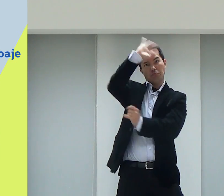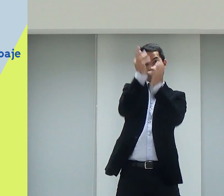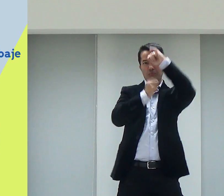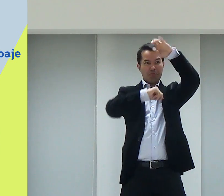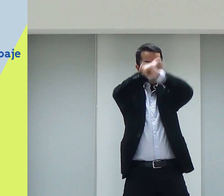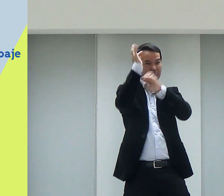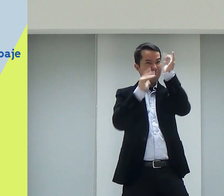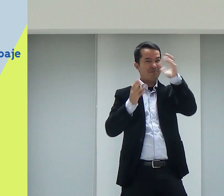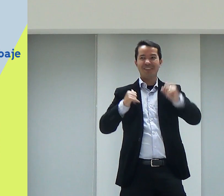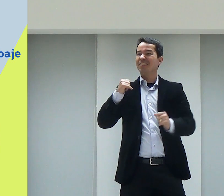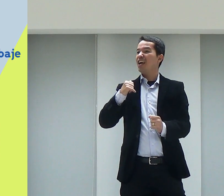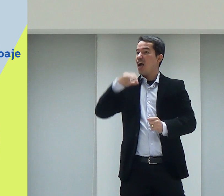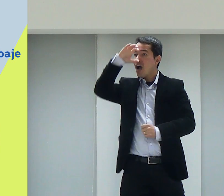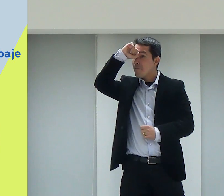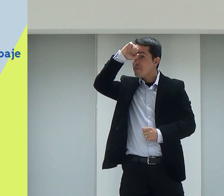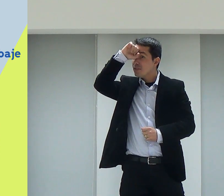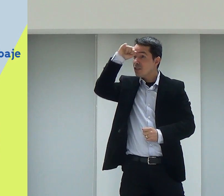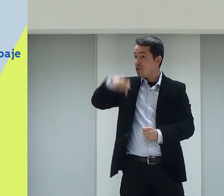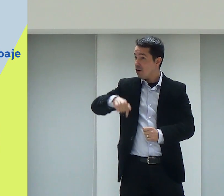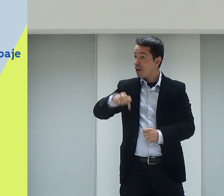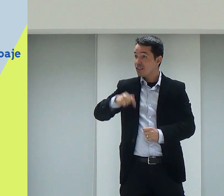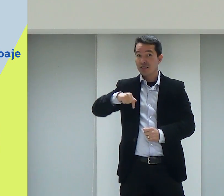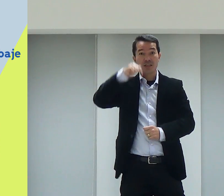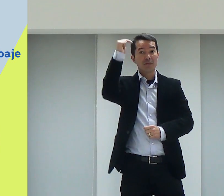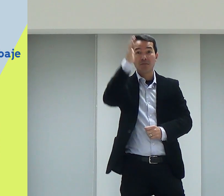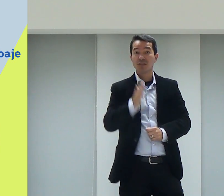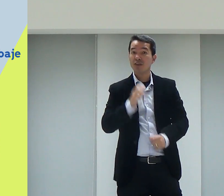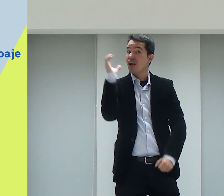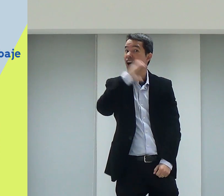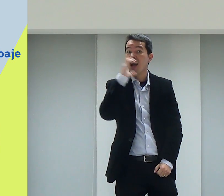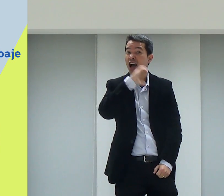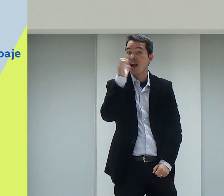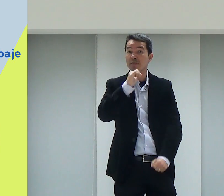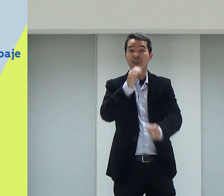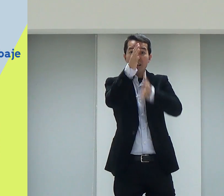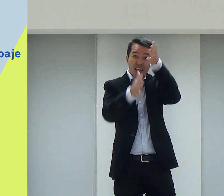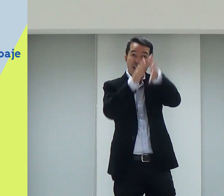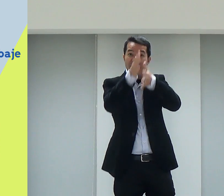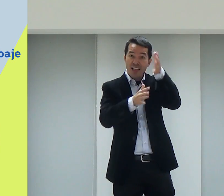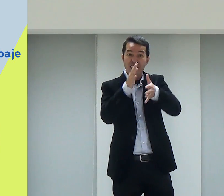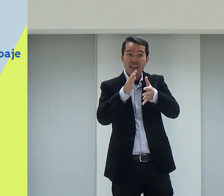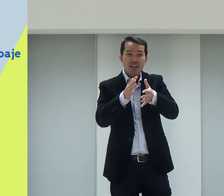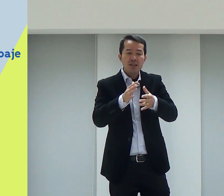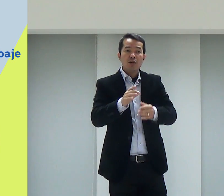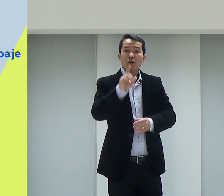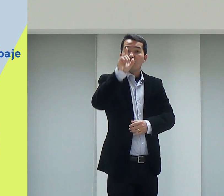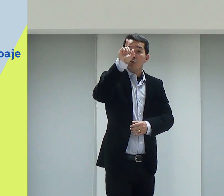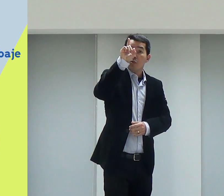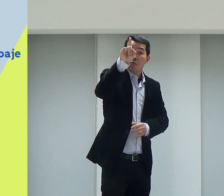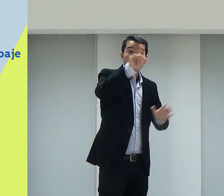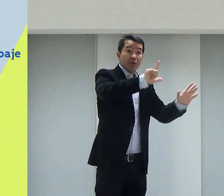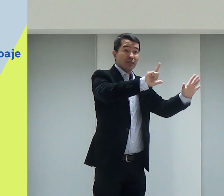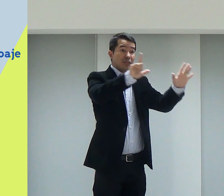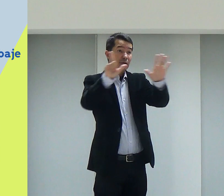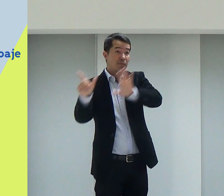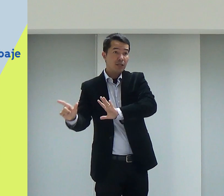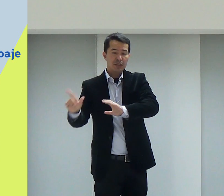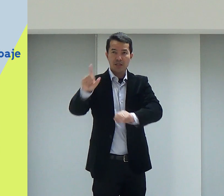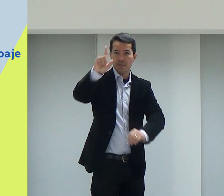E eles sabem esses três sinais. Eles aprenderam aqui no Brasil também um deles. E muito rápido eles conseguiram aprender. Então, em uma